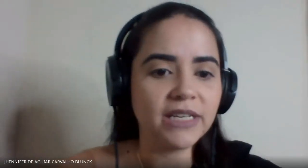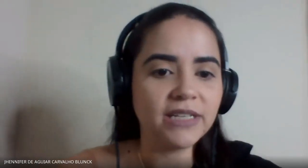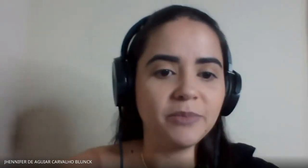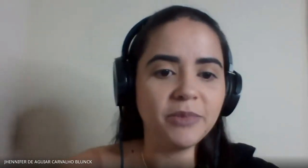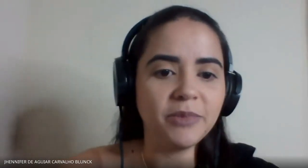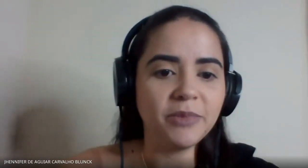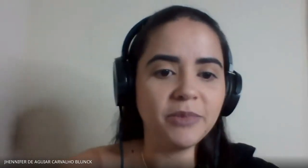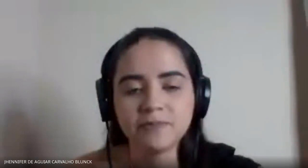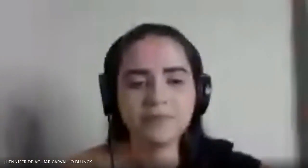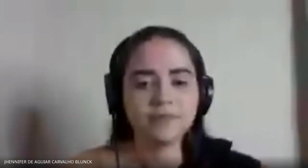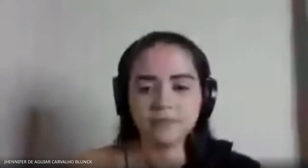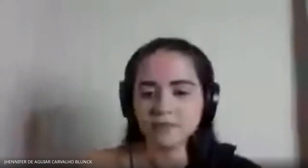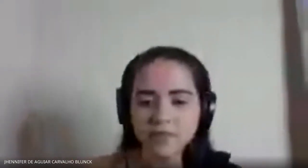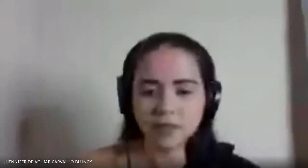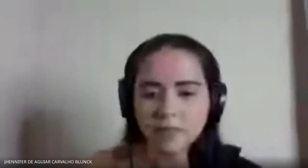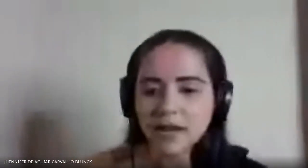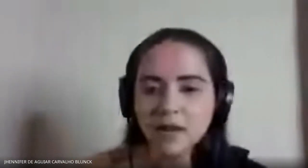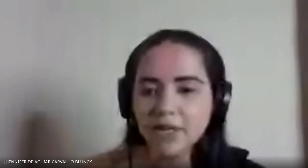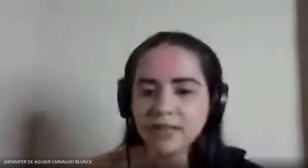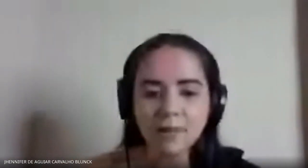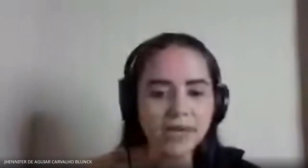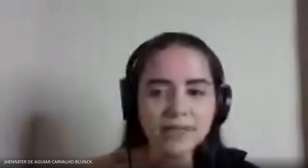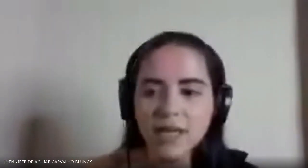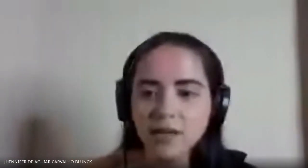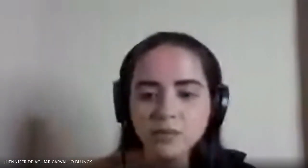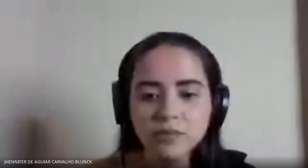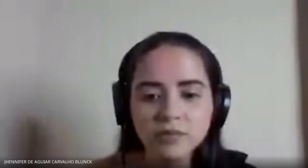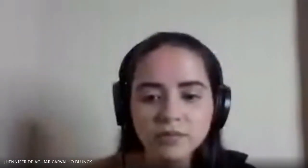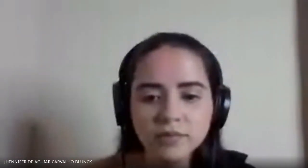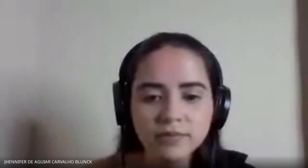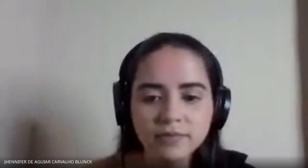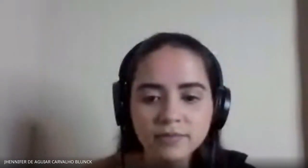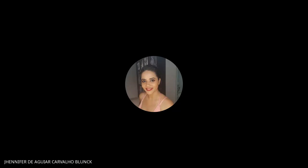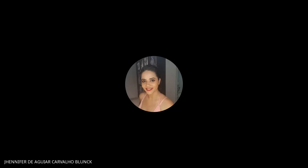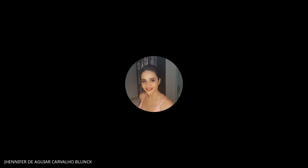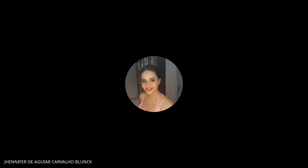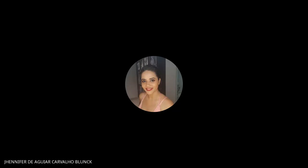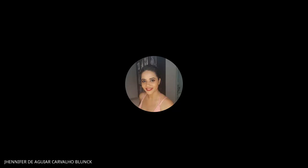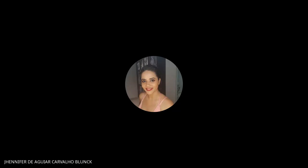para vocês me verem. Minha câmera está aparecendo?